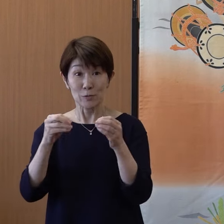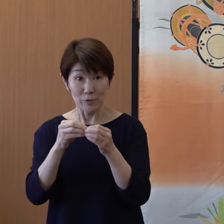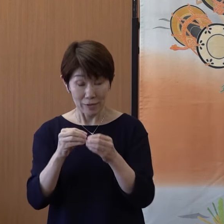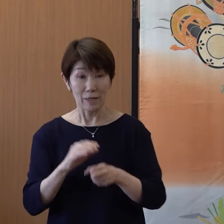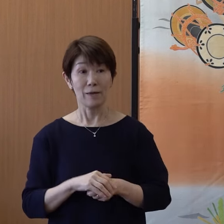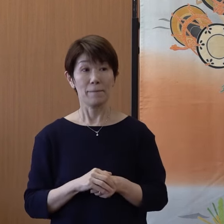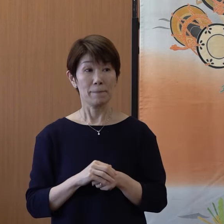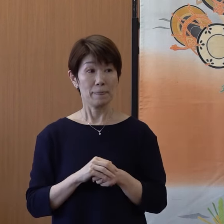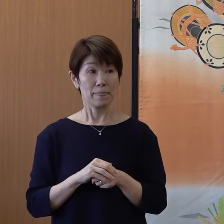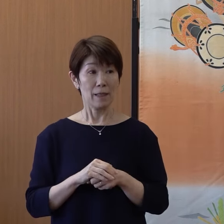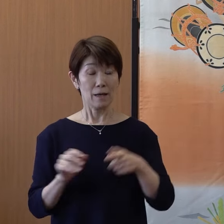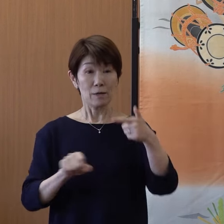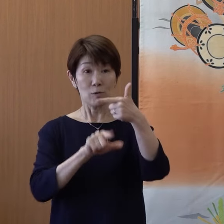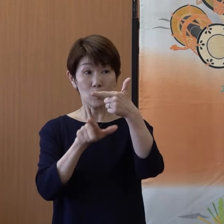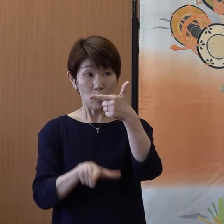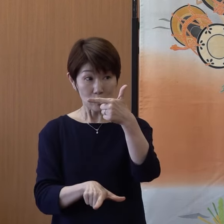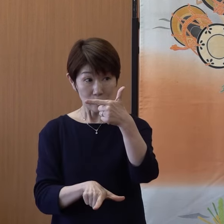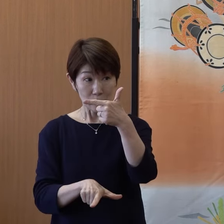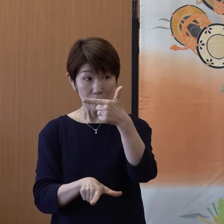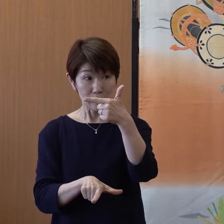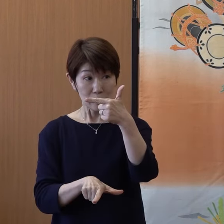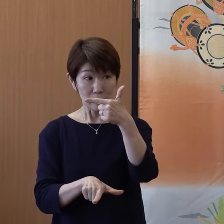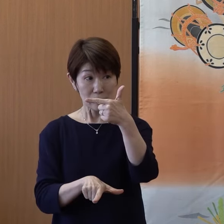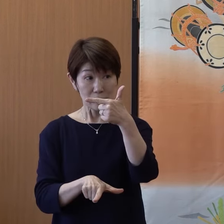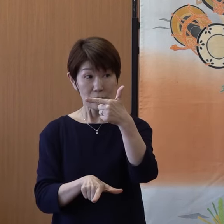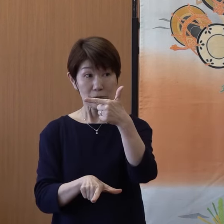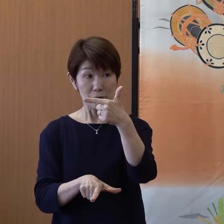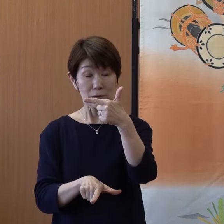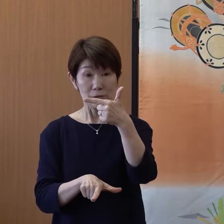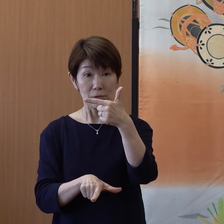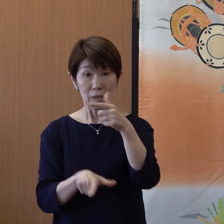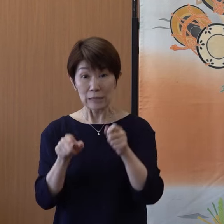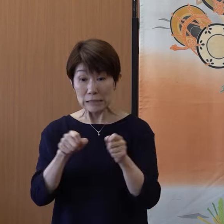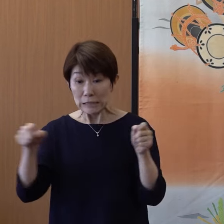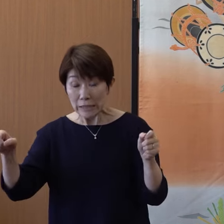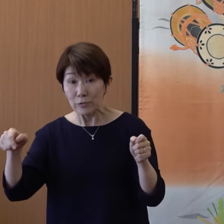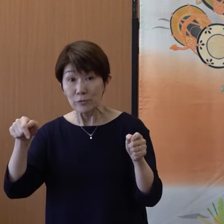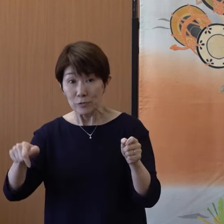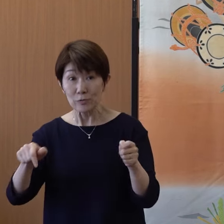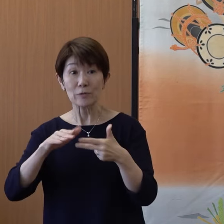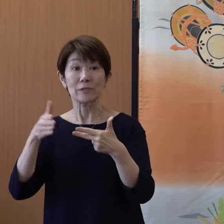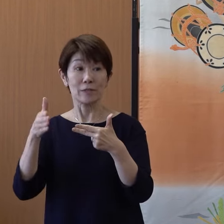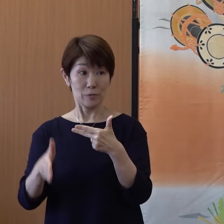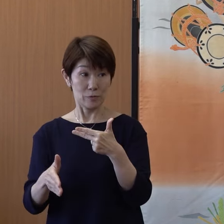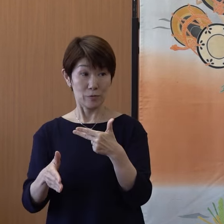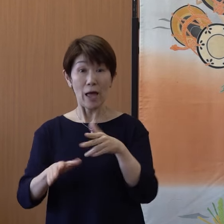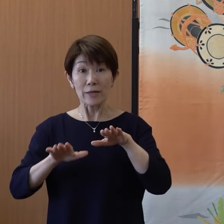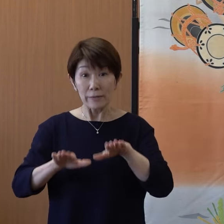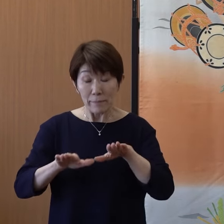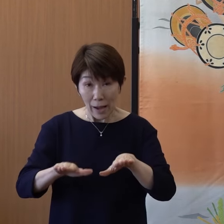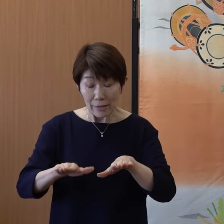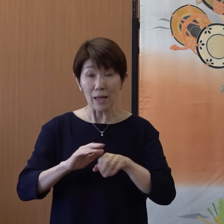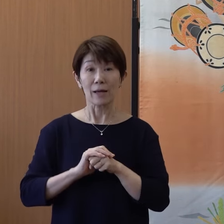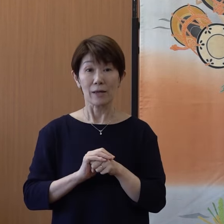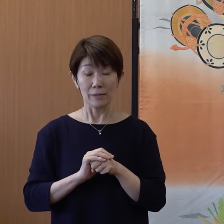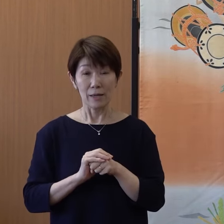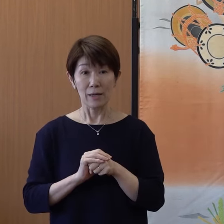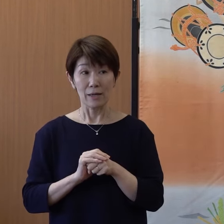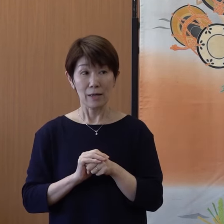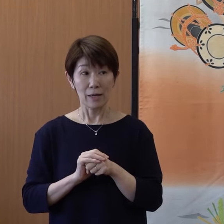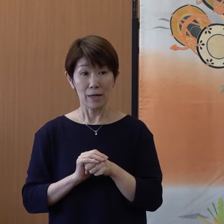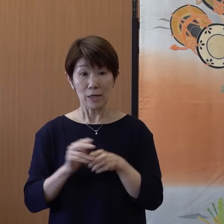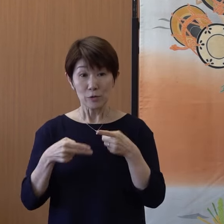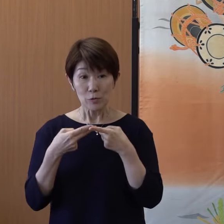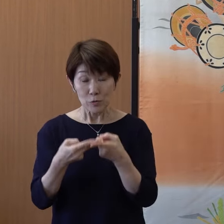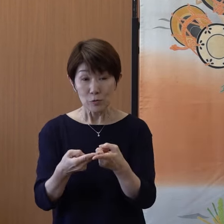はい、 6月以降の分もこう延長される施設についてはこちらの現段階で入居者の方が